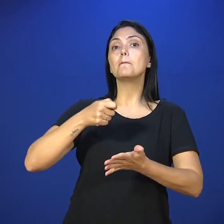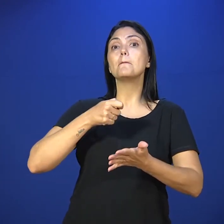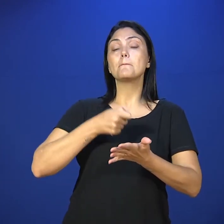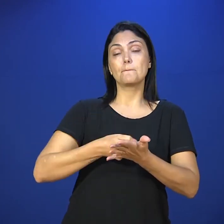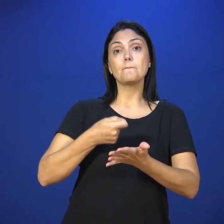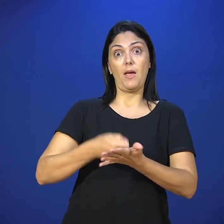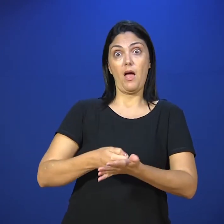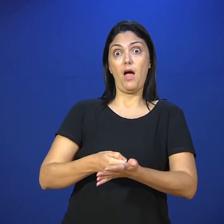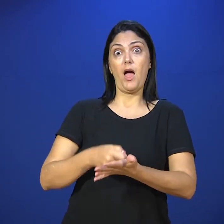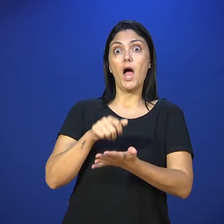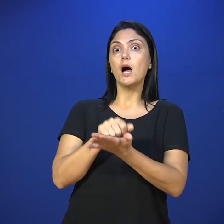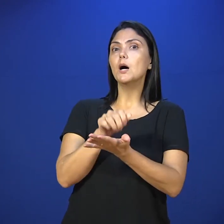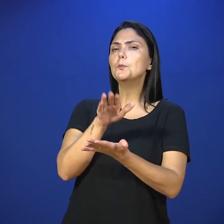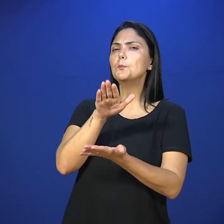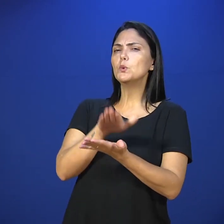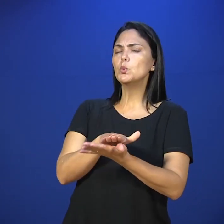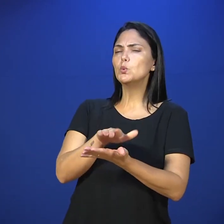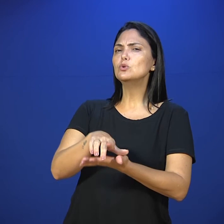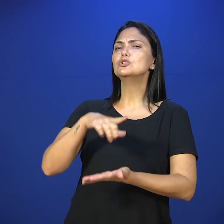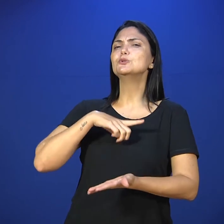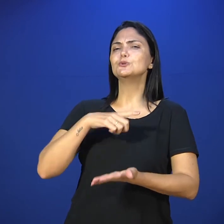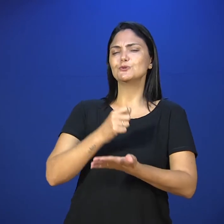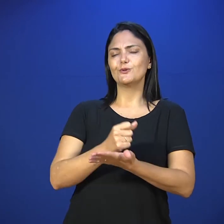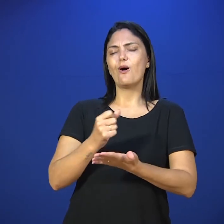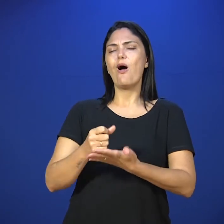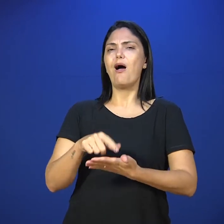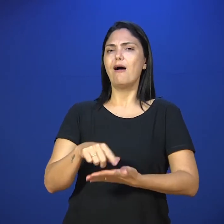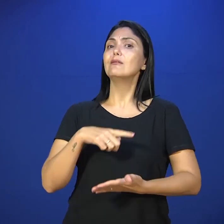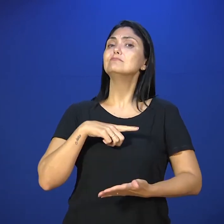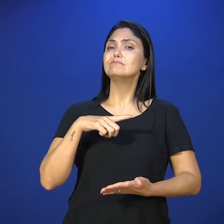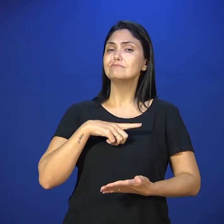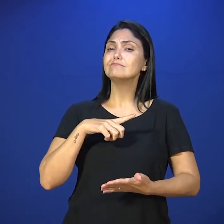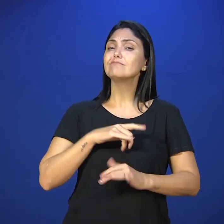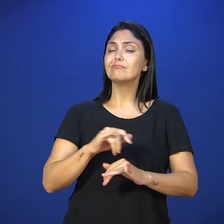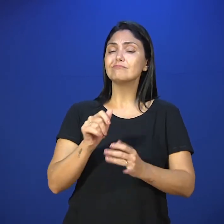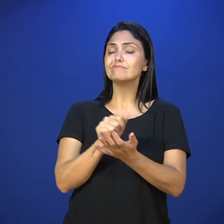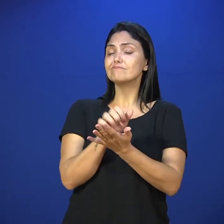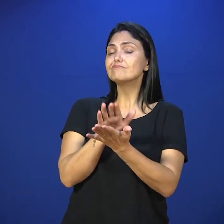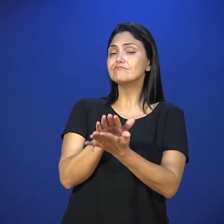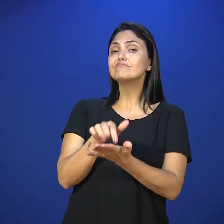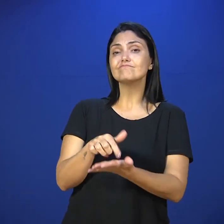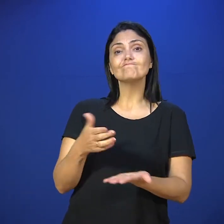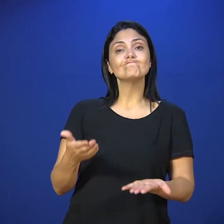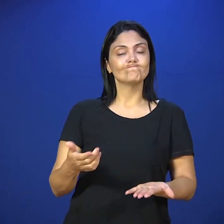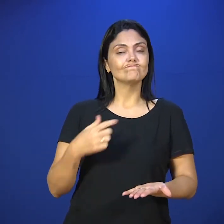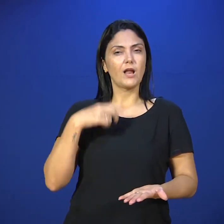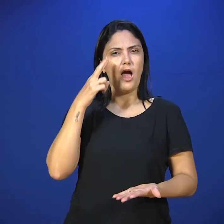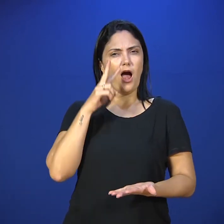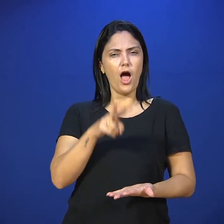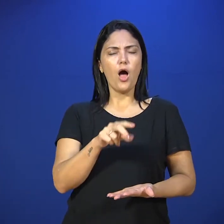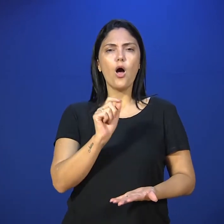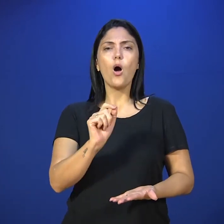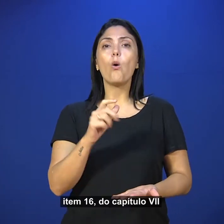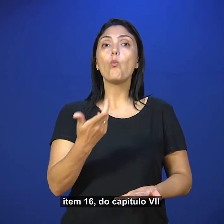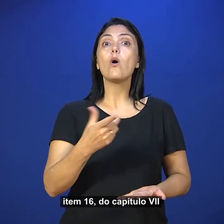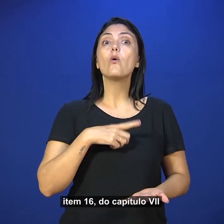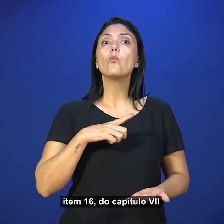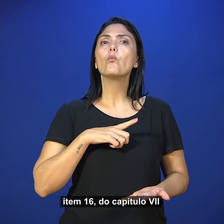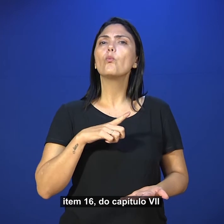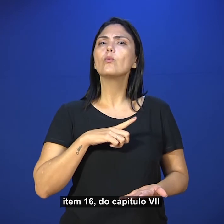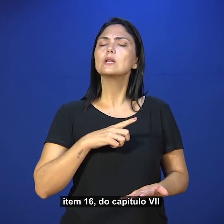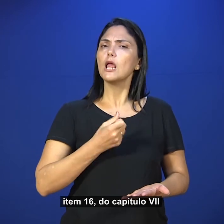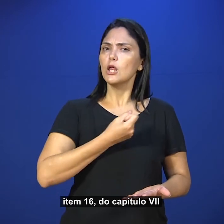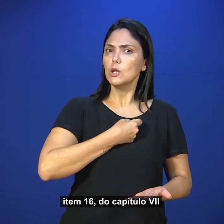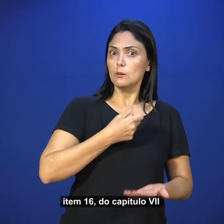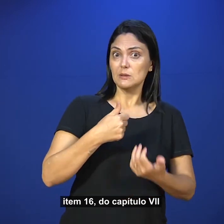multa contratual, conforme disposição em contrato de prestação de serviços educacionais, observando o disposto no